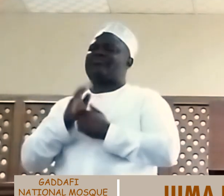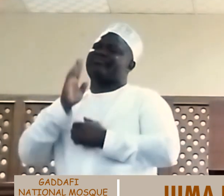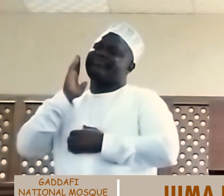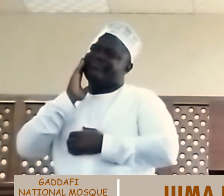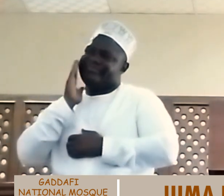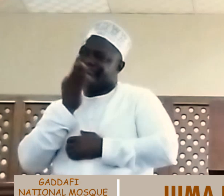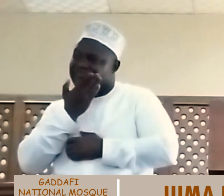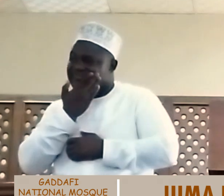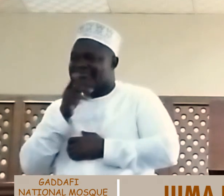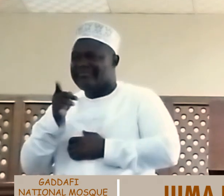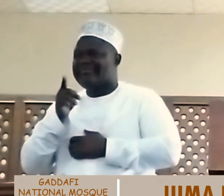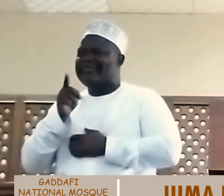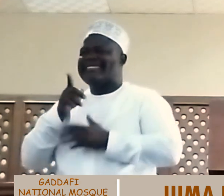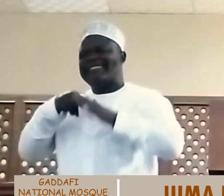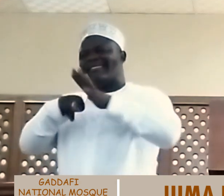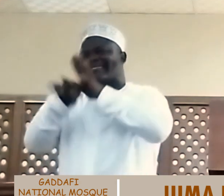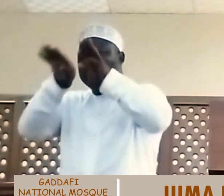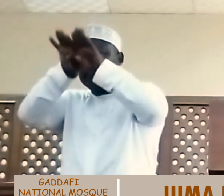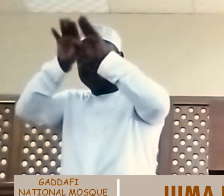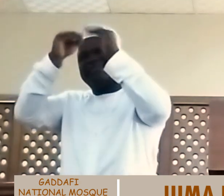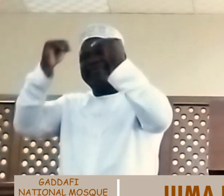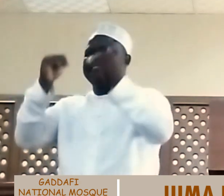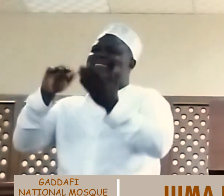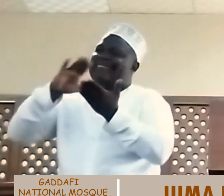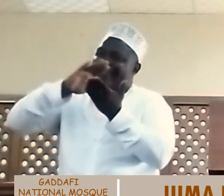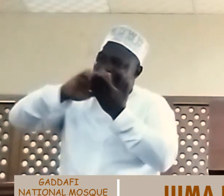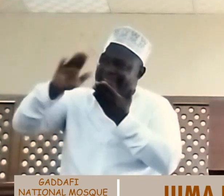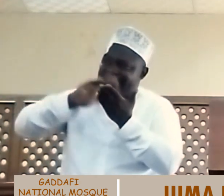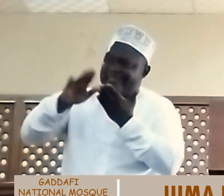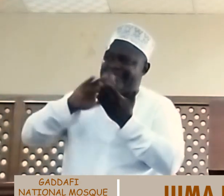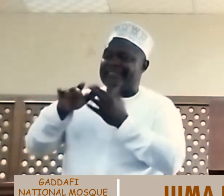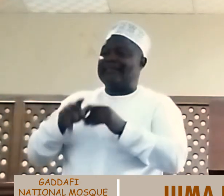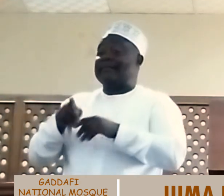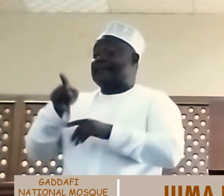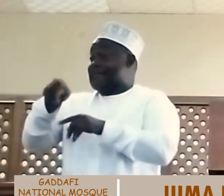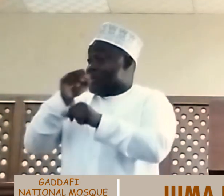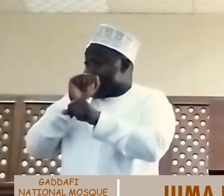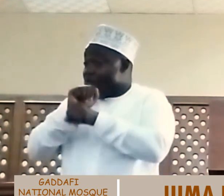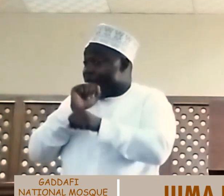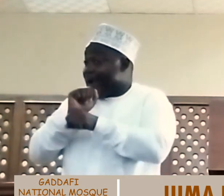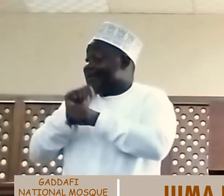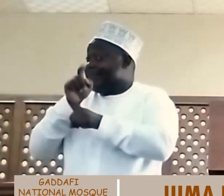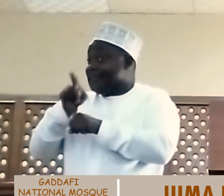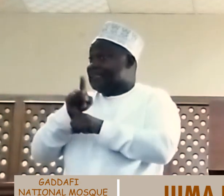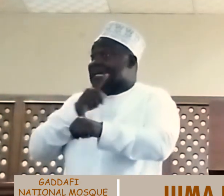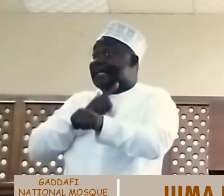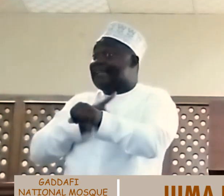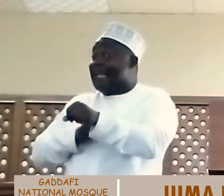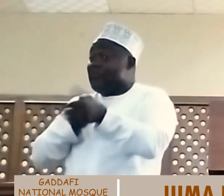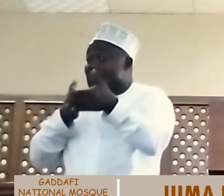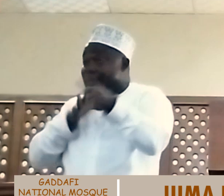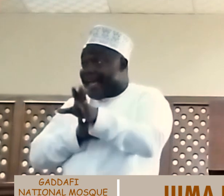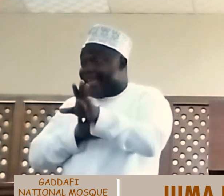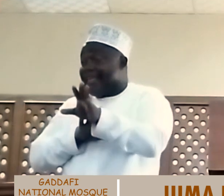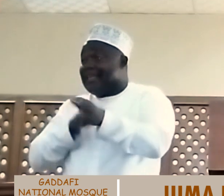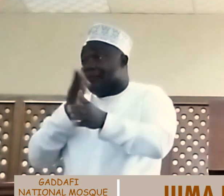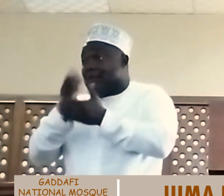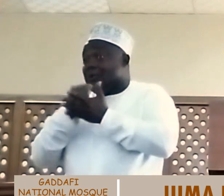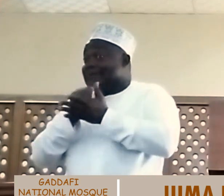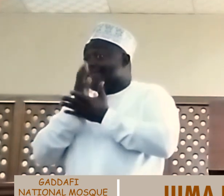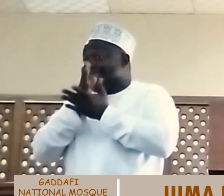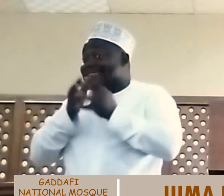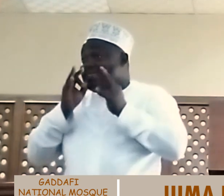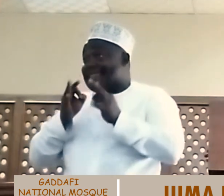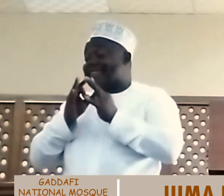musaasire muwejjana musonyiwe emirimu egyo omuntu wadde afudde nga yalese ebintu